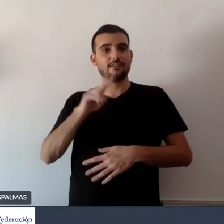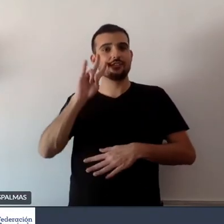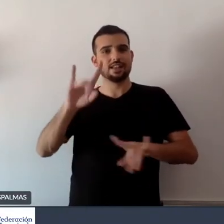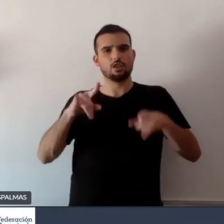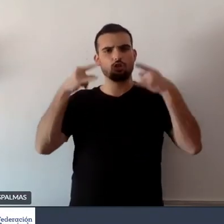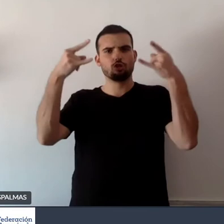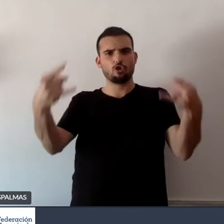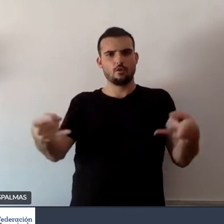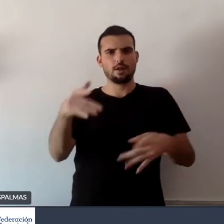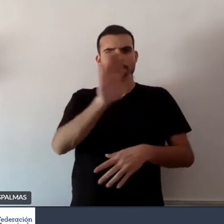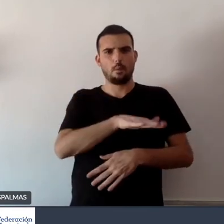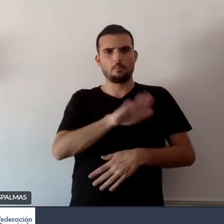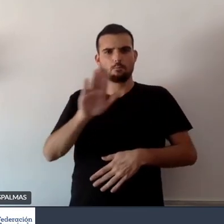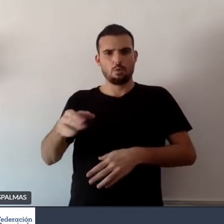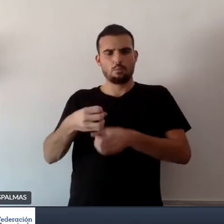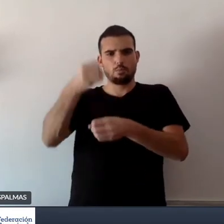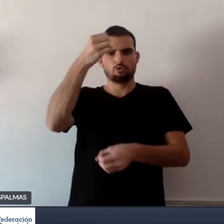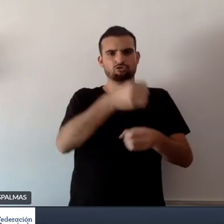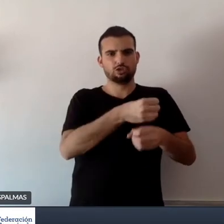que os comentaba antes.